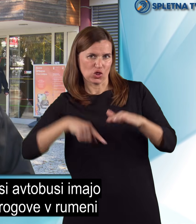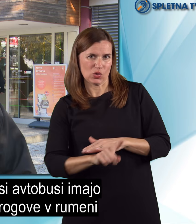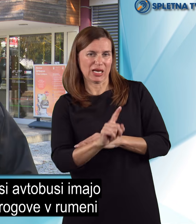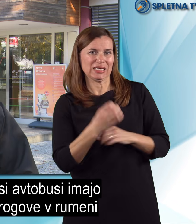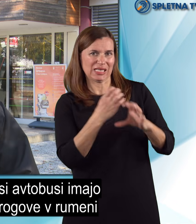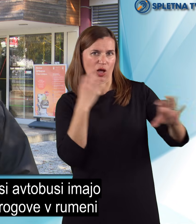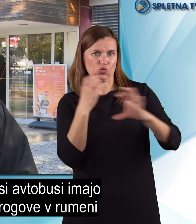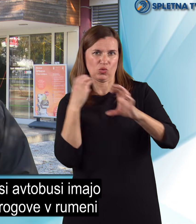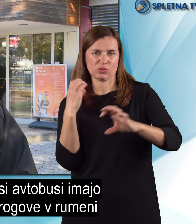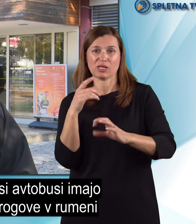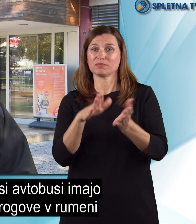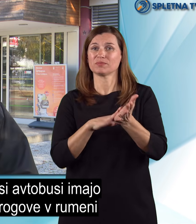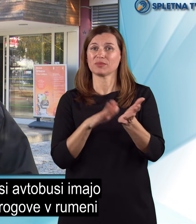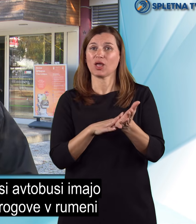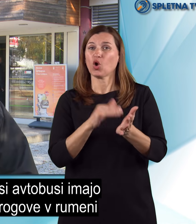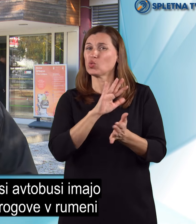sedaj